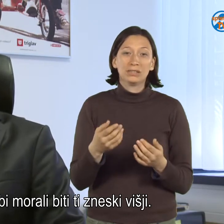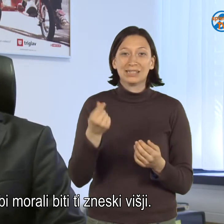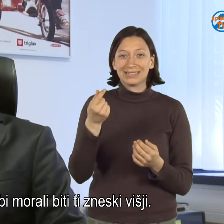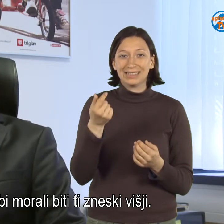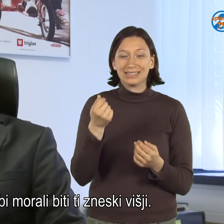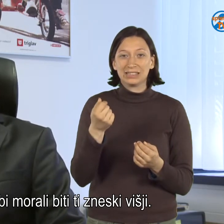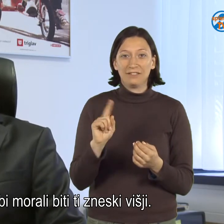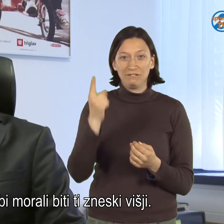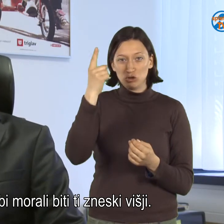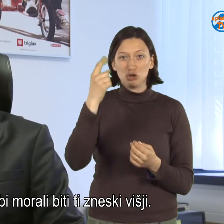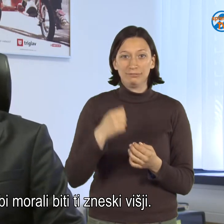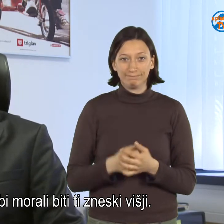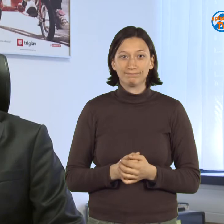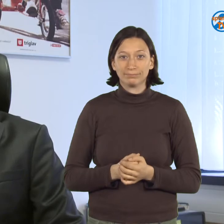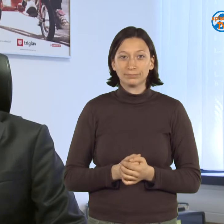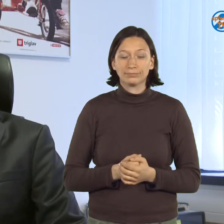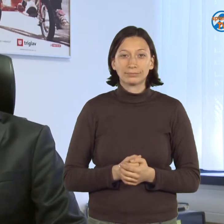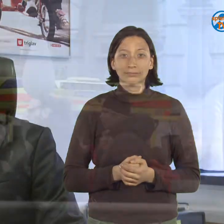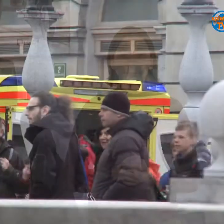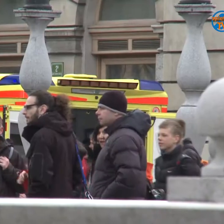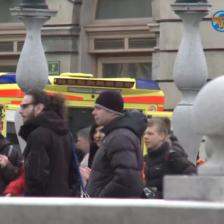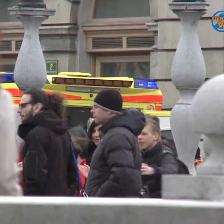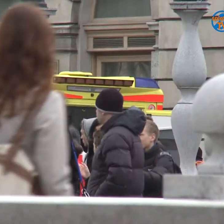zneski višji.